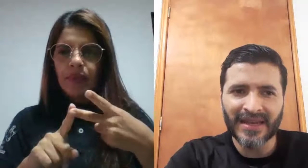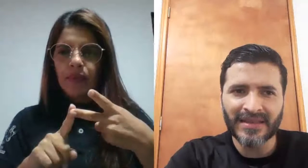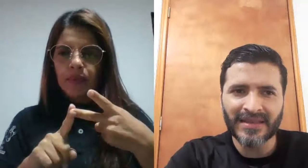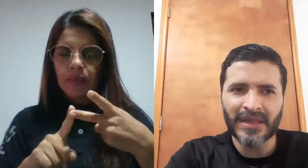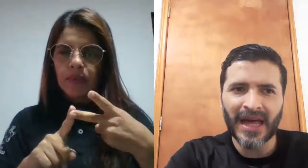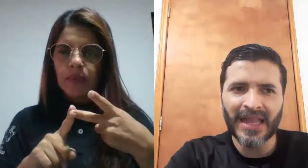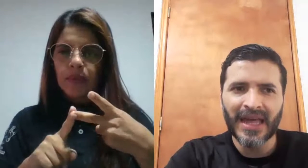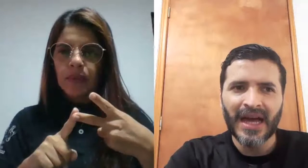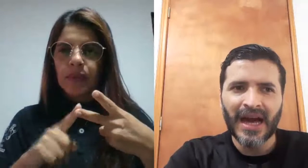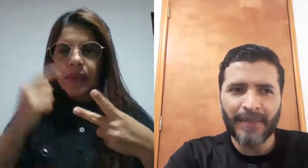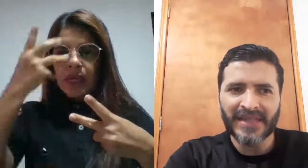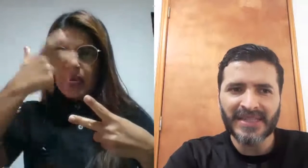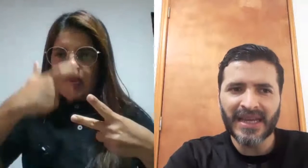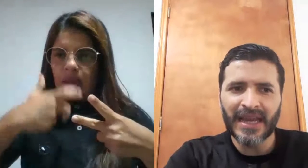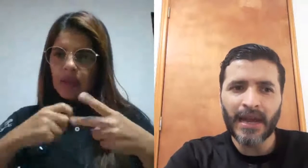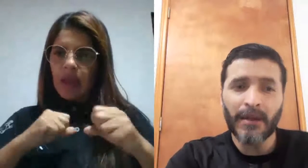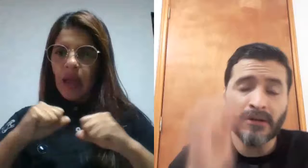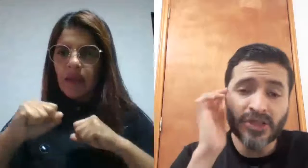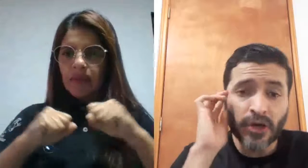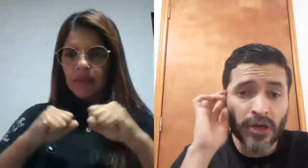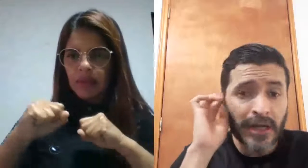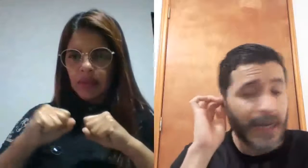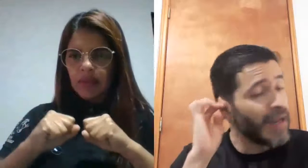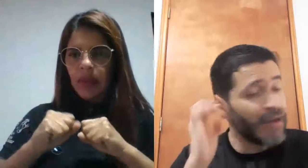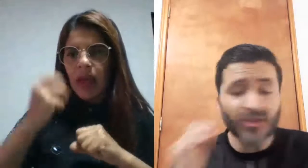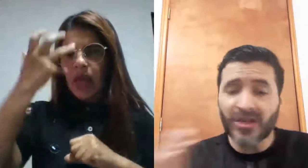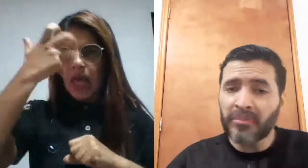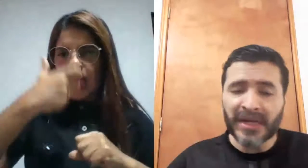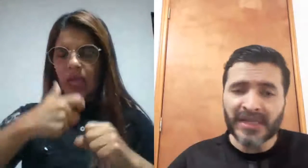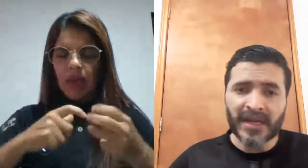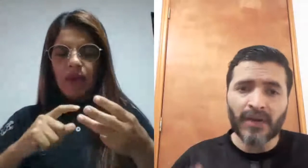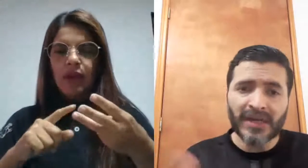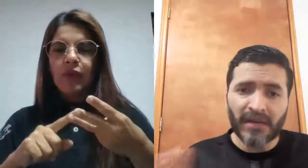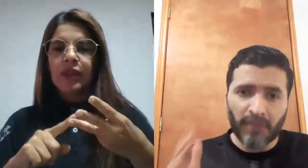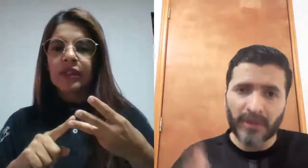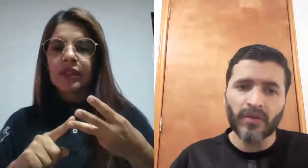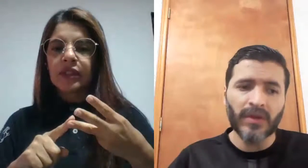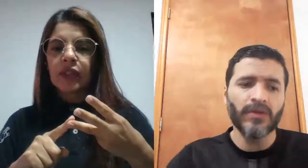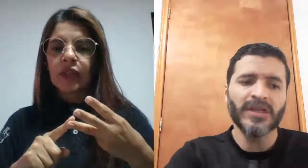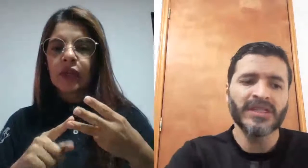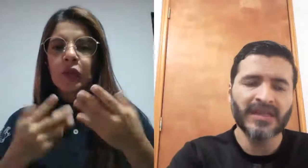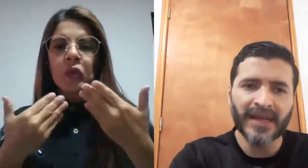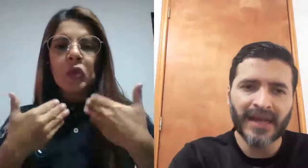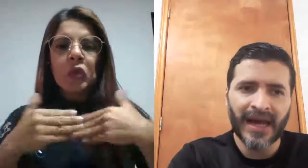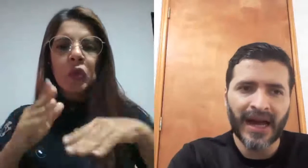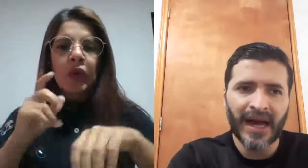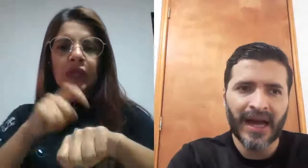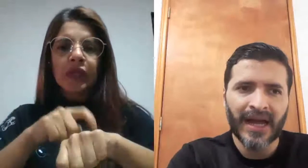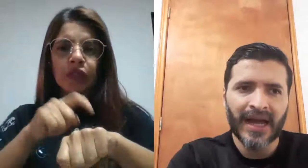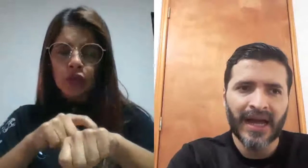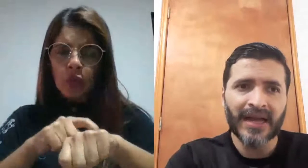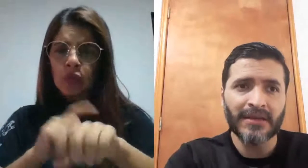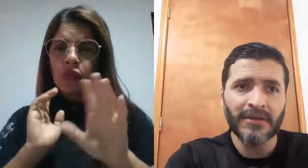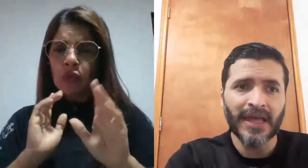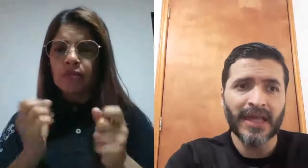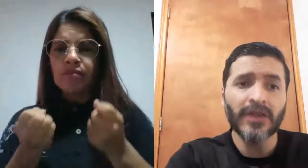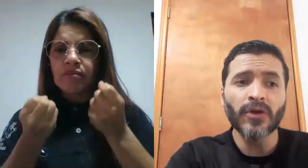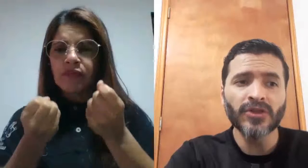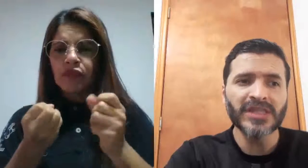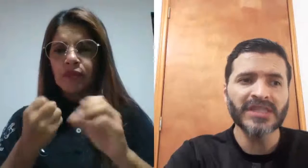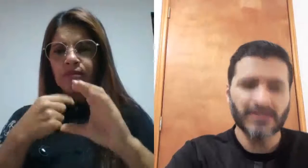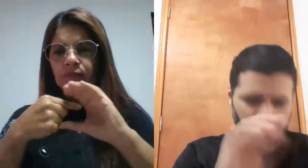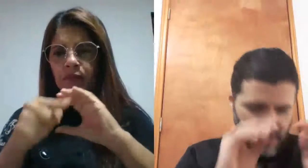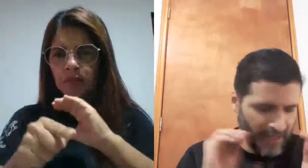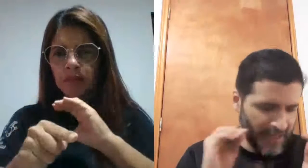de la actividad, aparece la evaluación. La evaluación la pueden hacer en cualquier momento cuando yo les entregue la